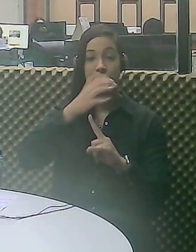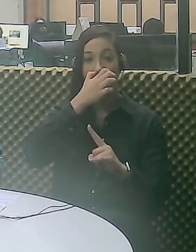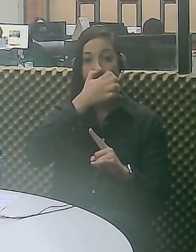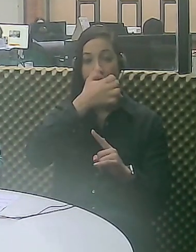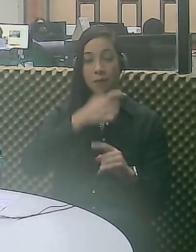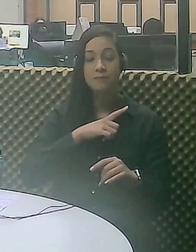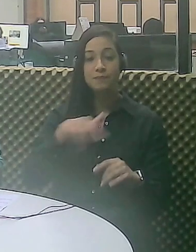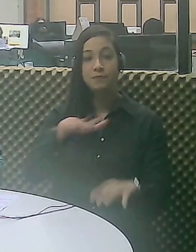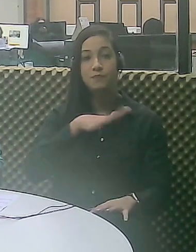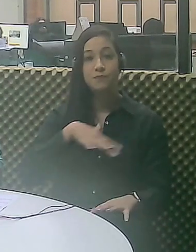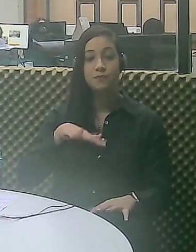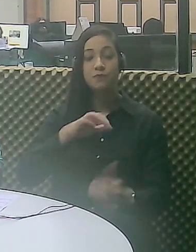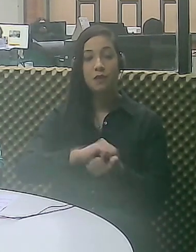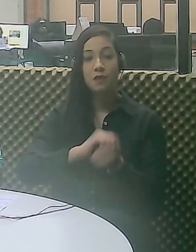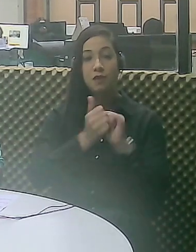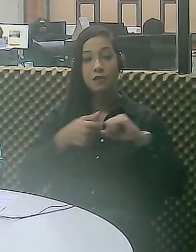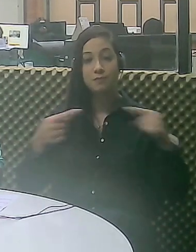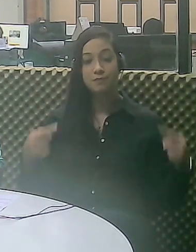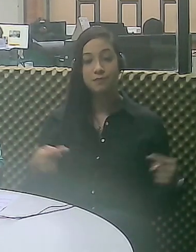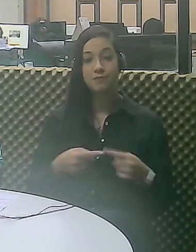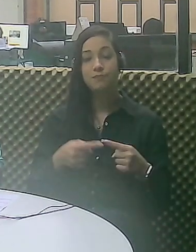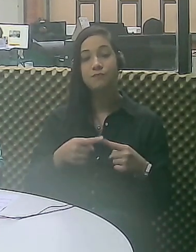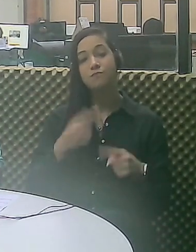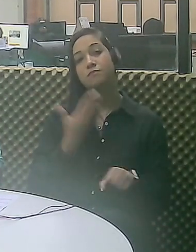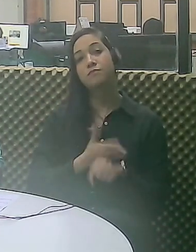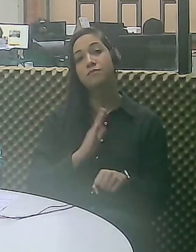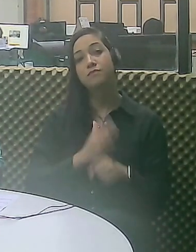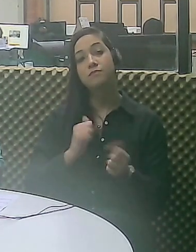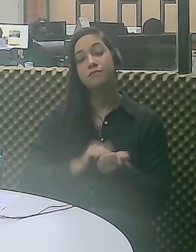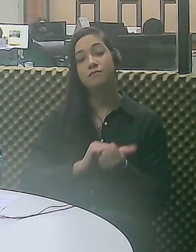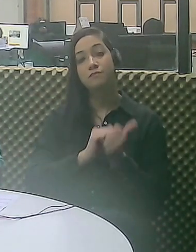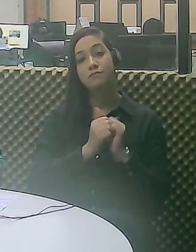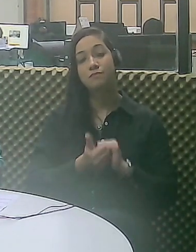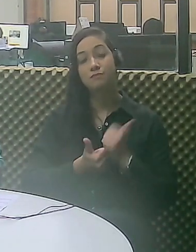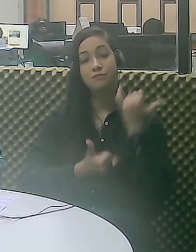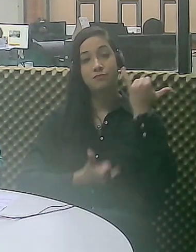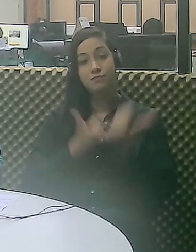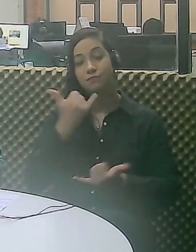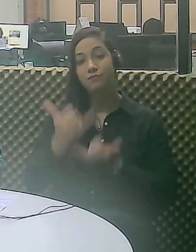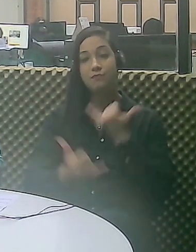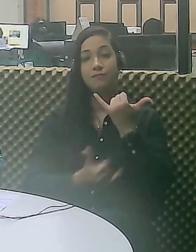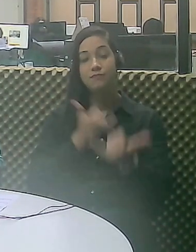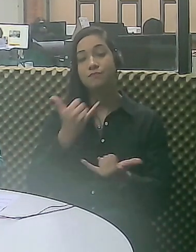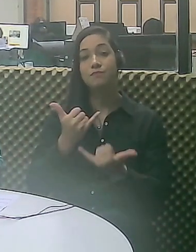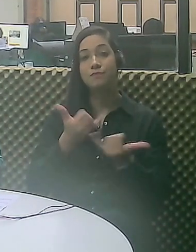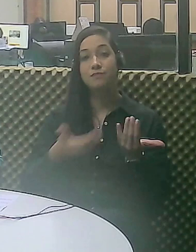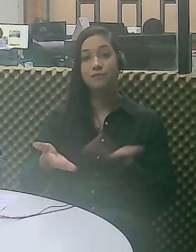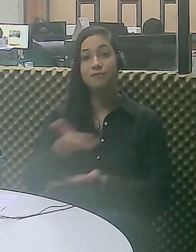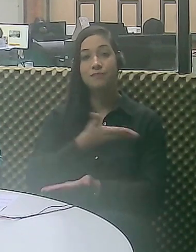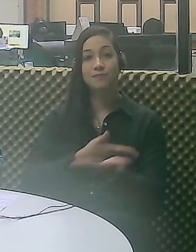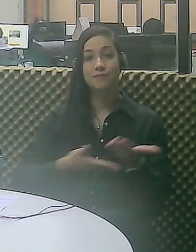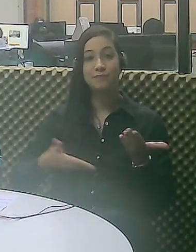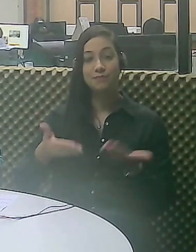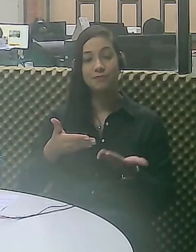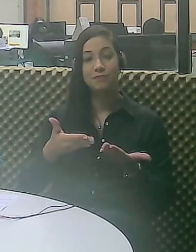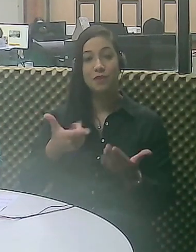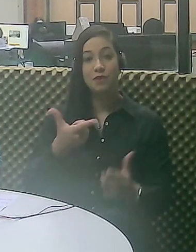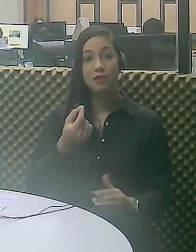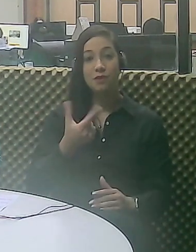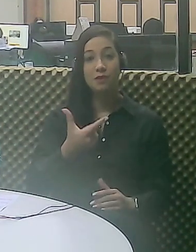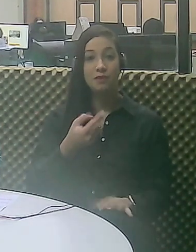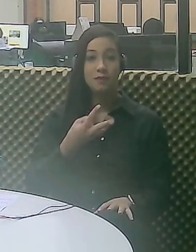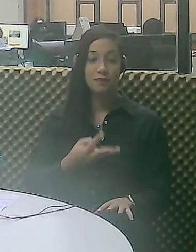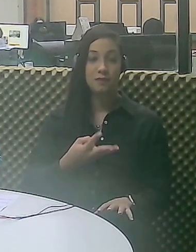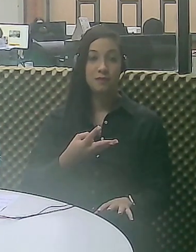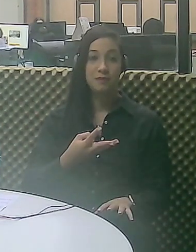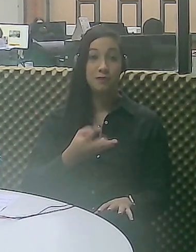oferecer espaços mais adequados para atividades esportivas, de lazer e convivência. Em